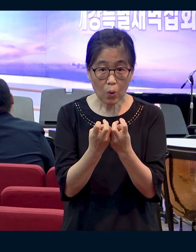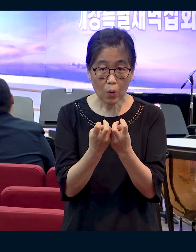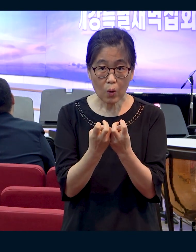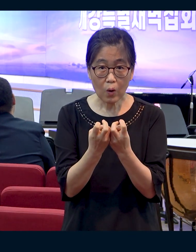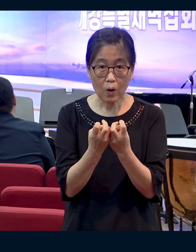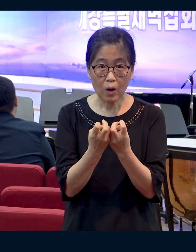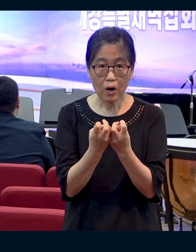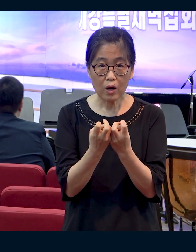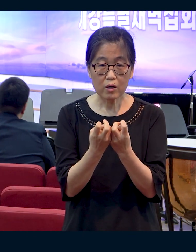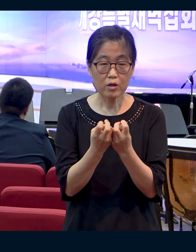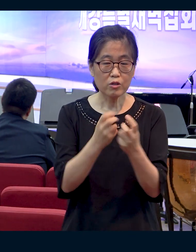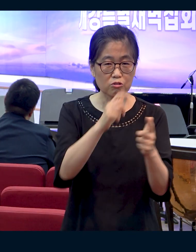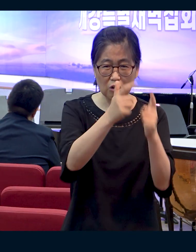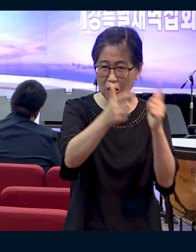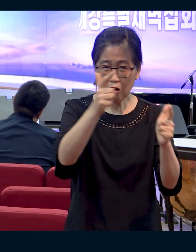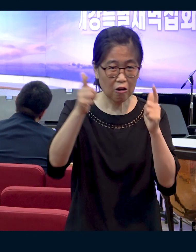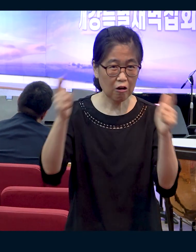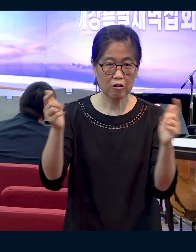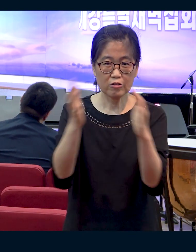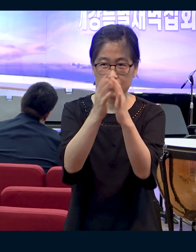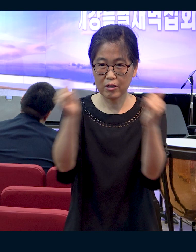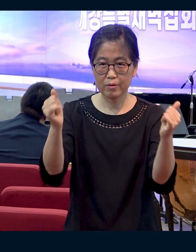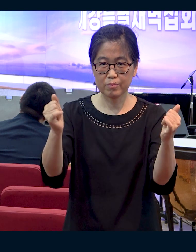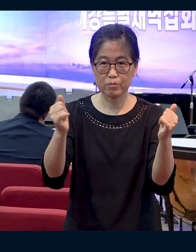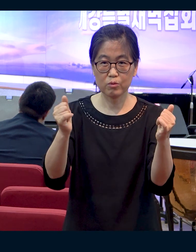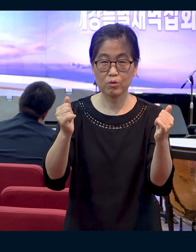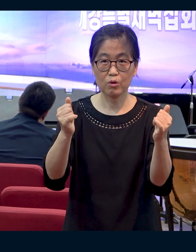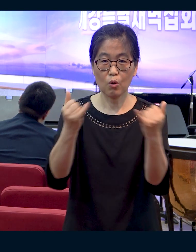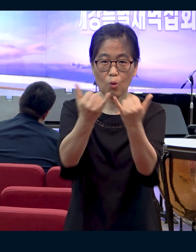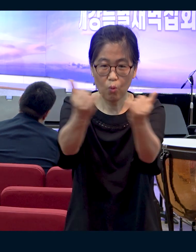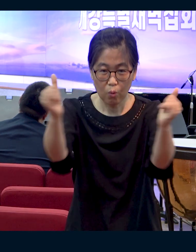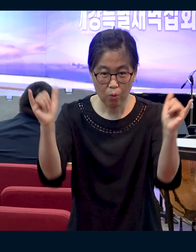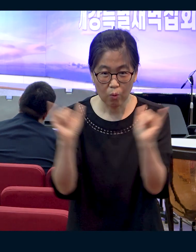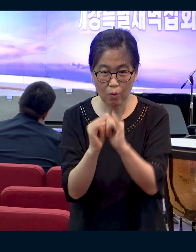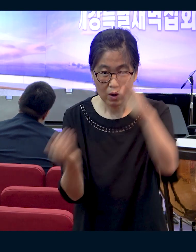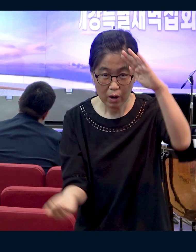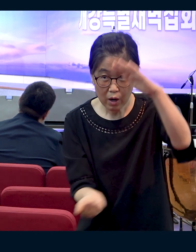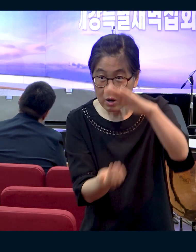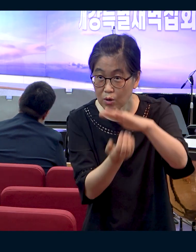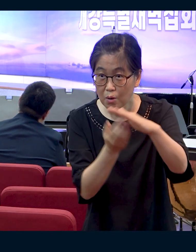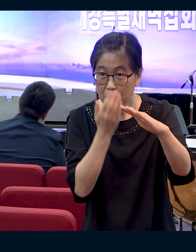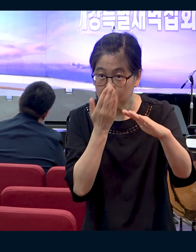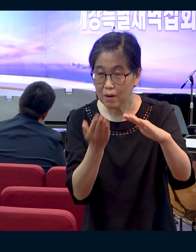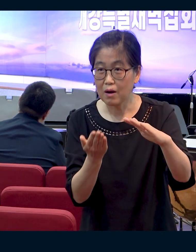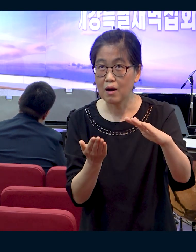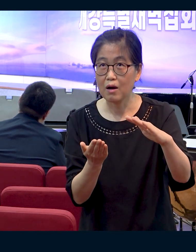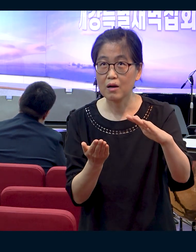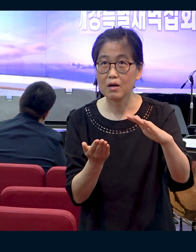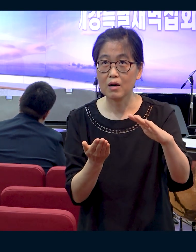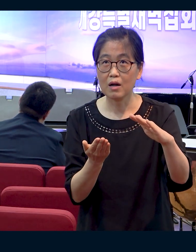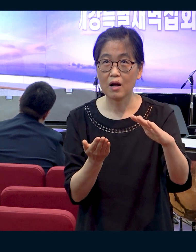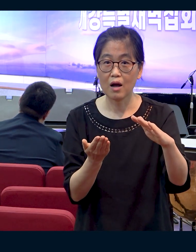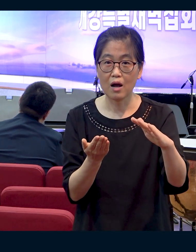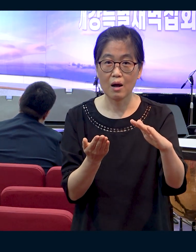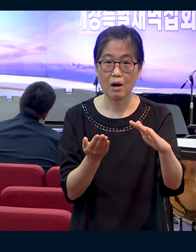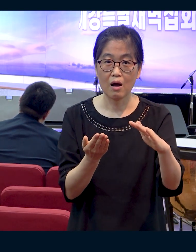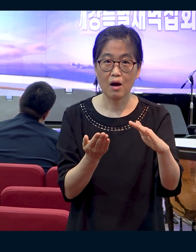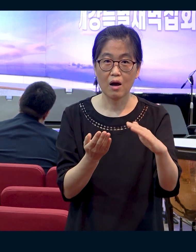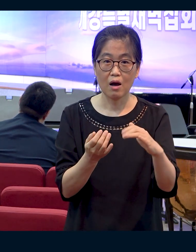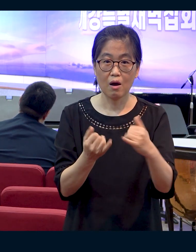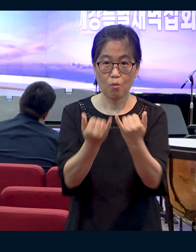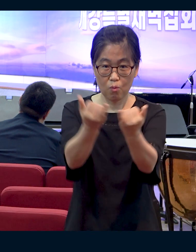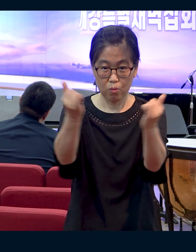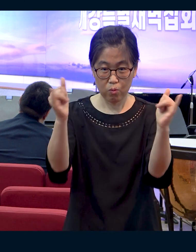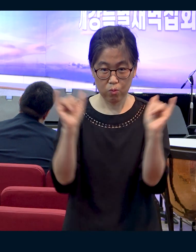어떻게 함께 갈 수 있는지, 개성들이 함께 모여야 그걸 뭐라고 그래요? 개성들이 함께 딱 어우러지는